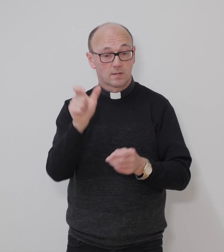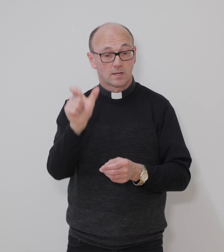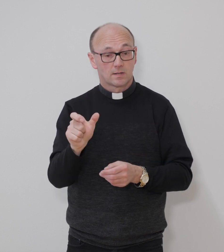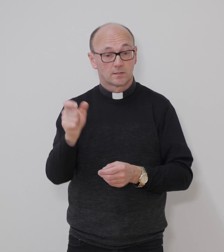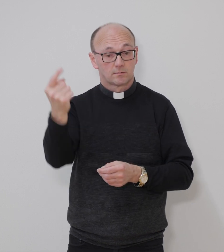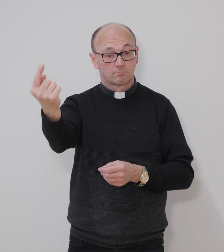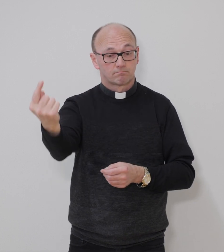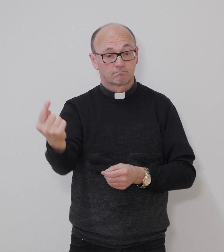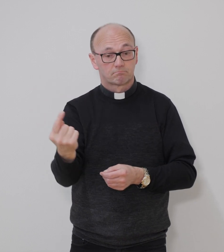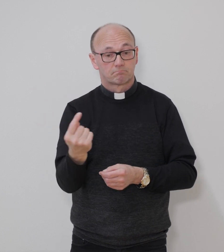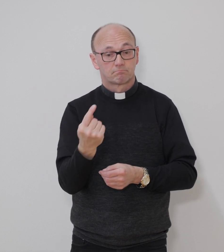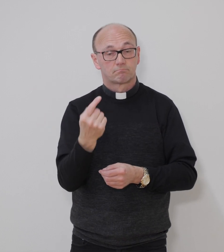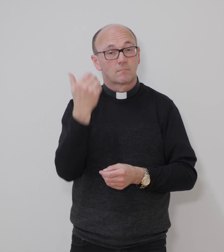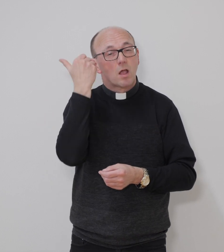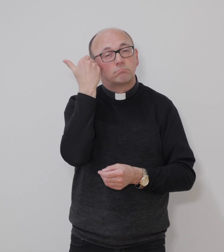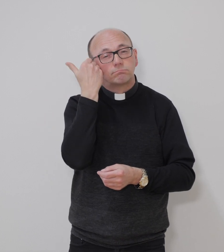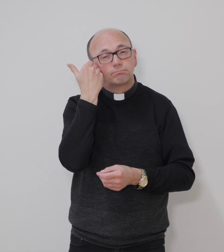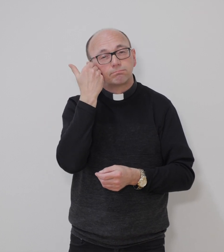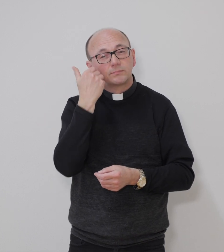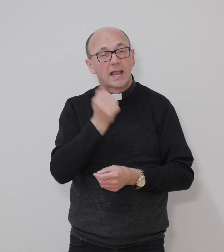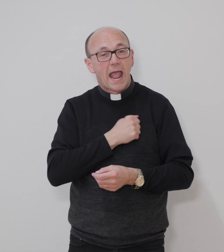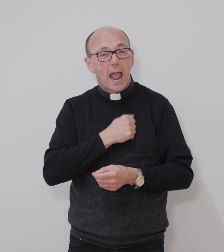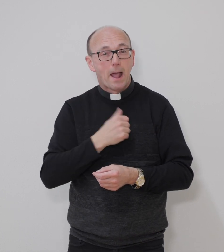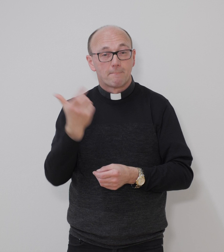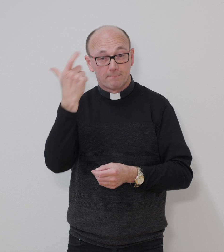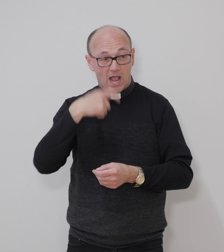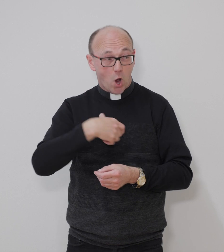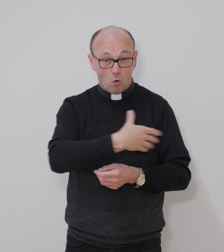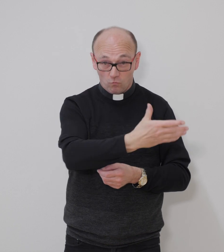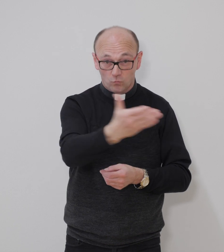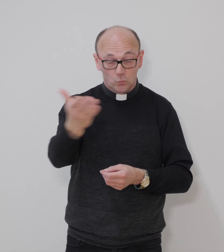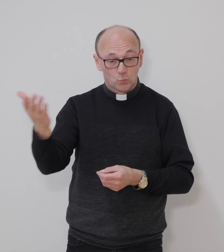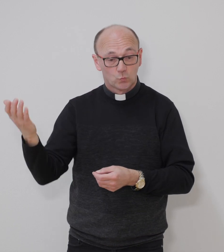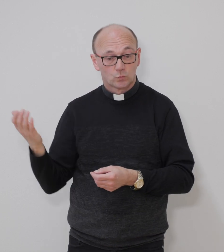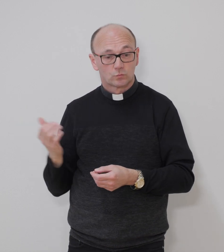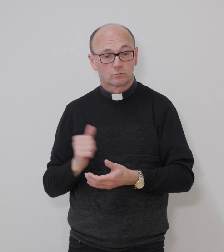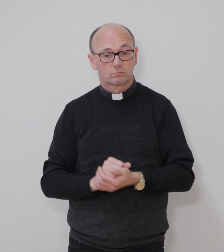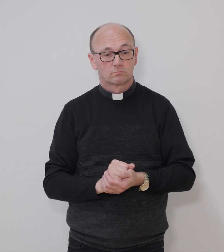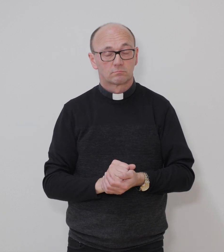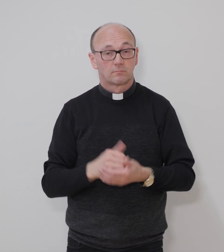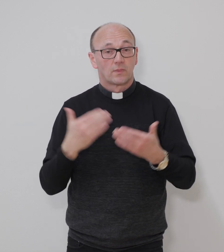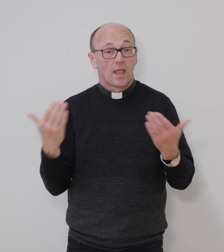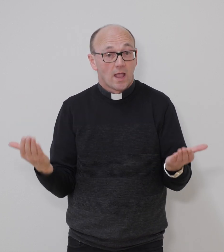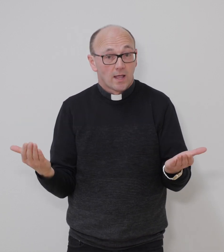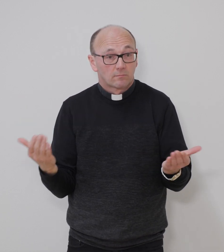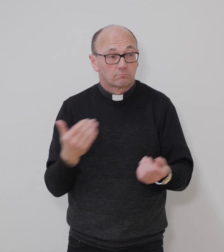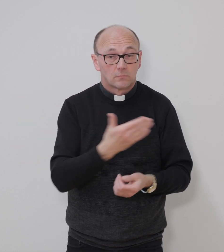als Richter schauen, Herr Jesus, dann